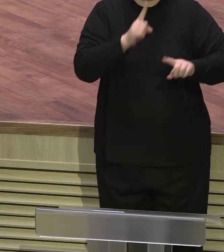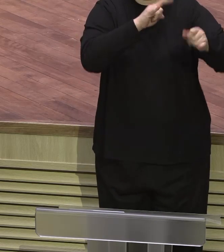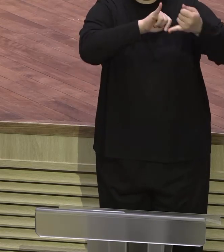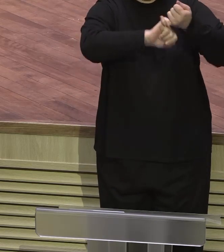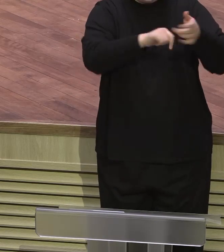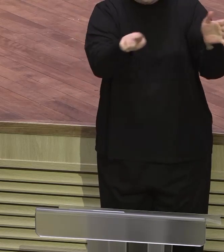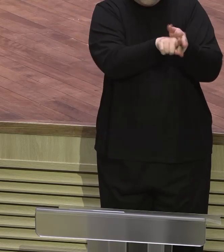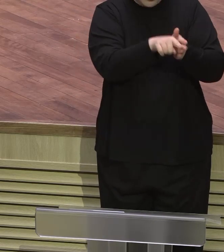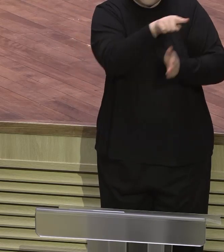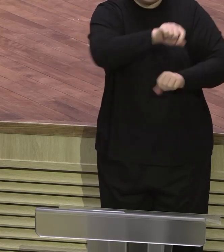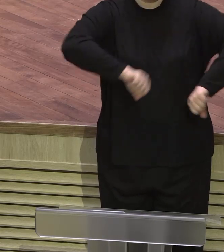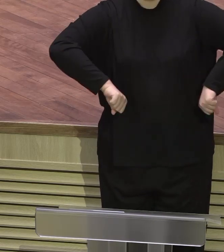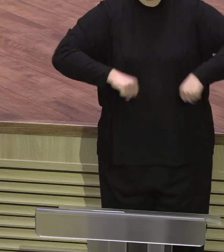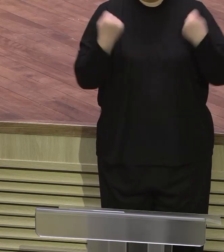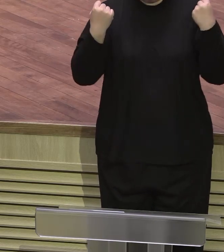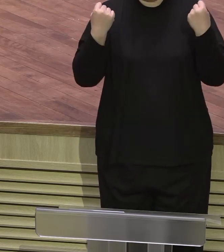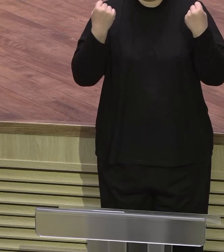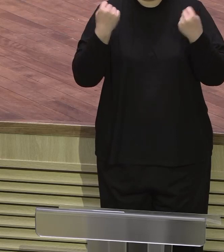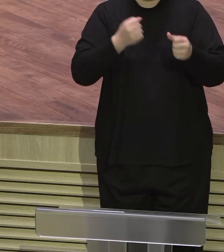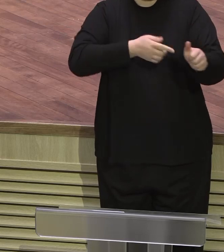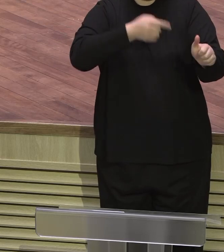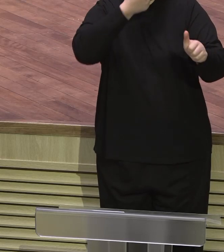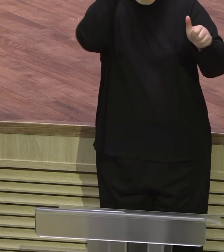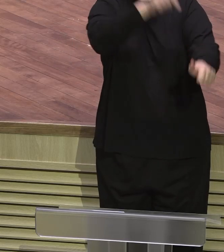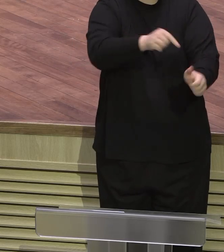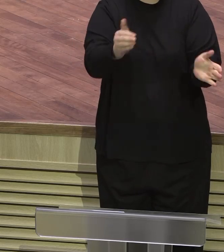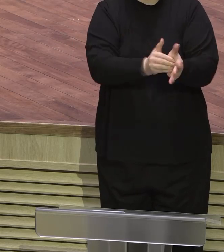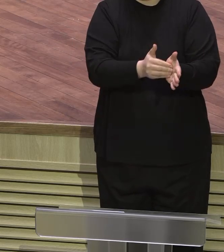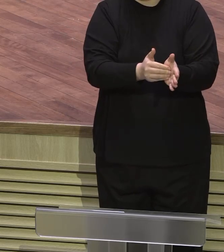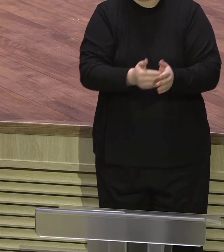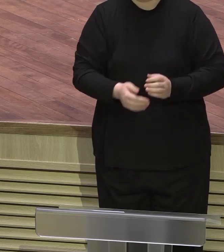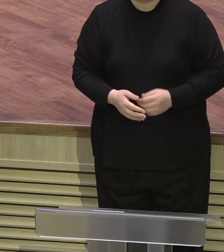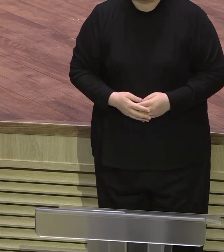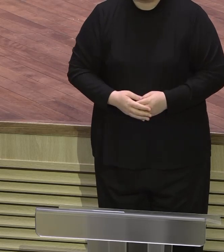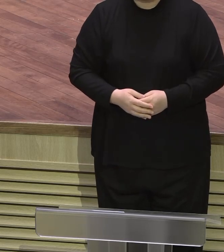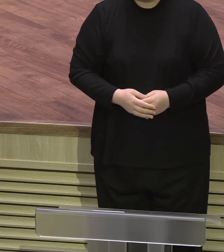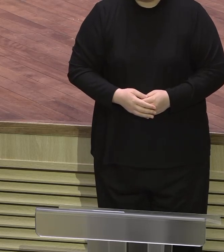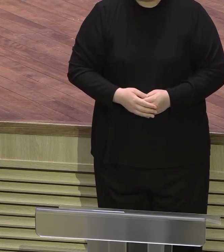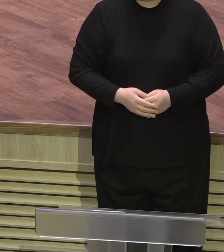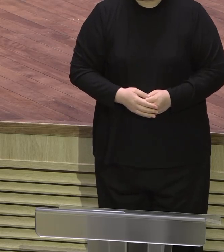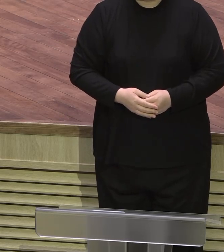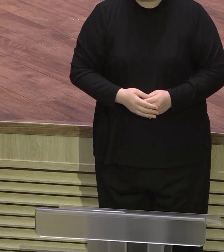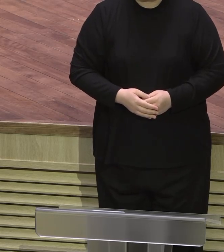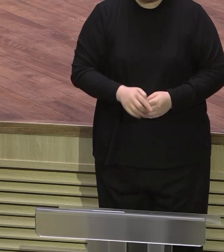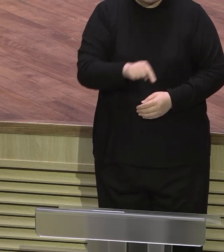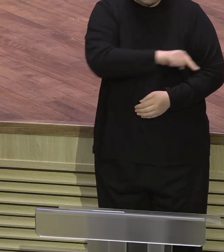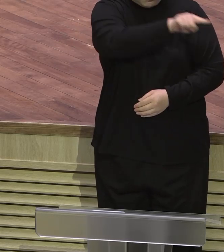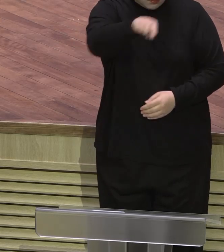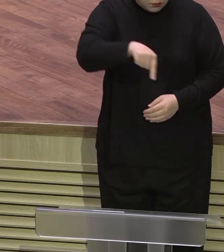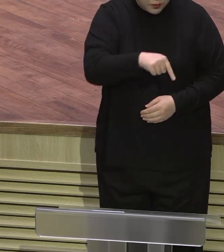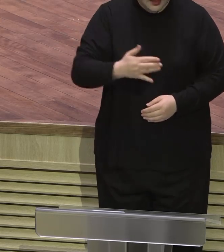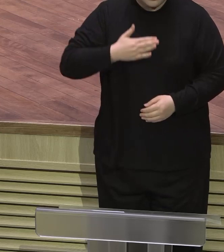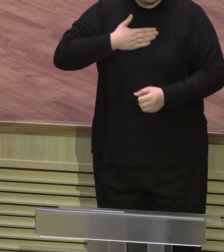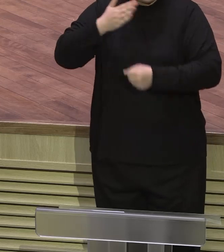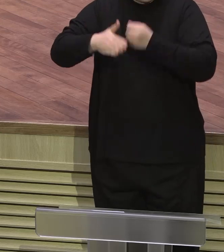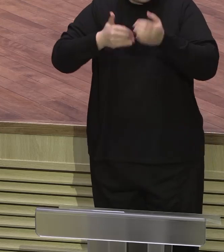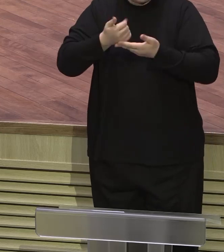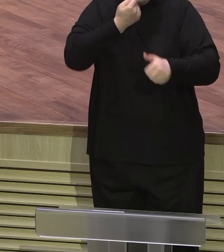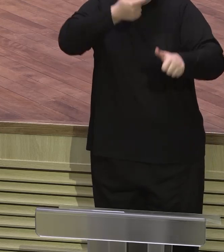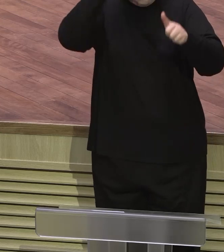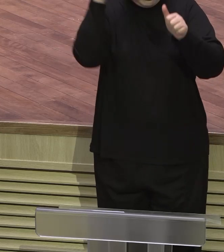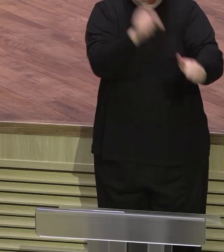없어요. 하나님의 말씀에 대한 순종 순종 너희가 내 말을 잘 듣고 내